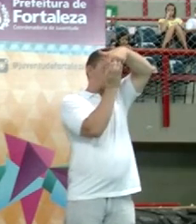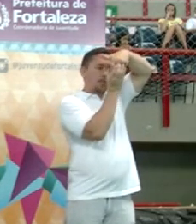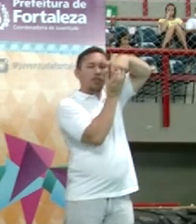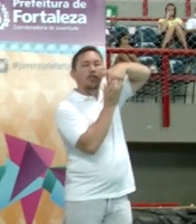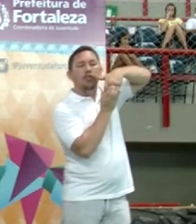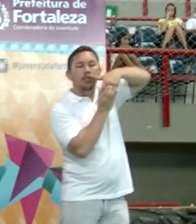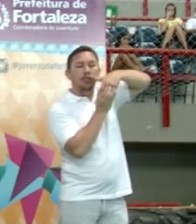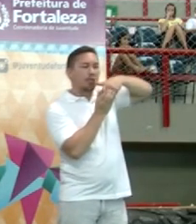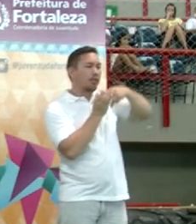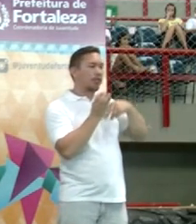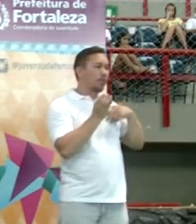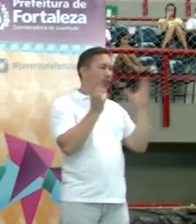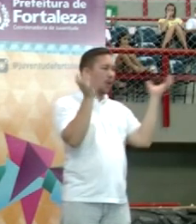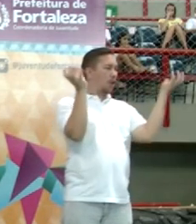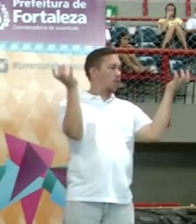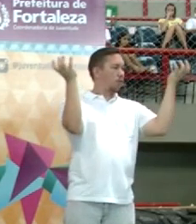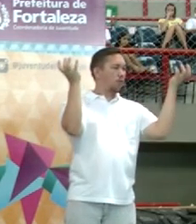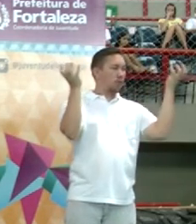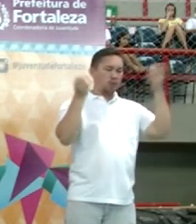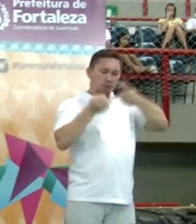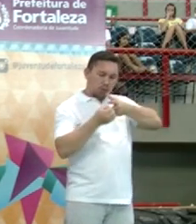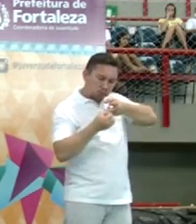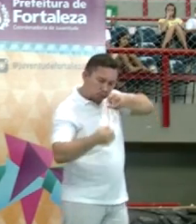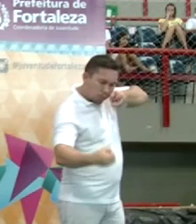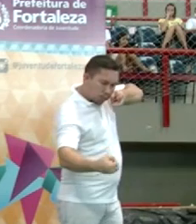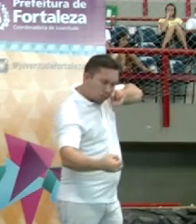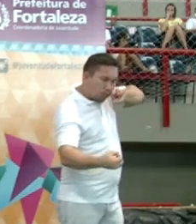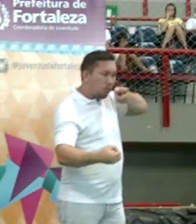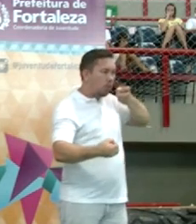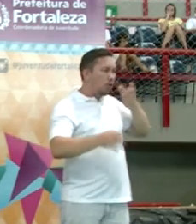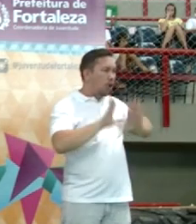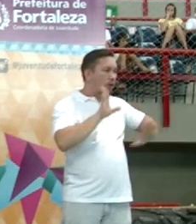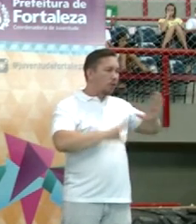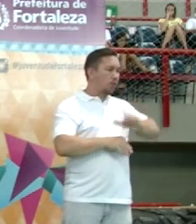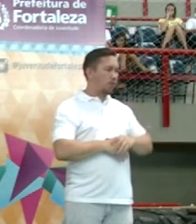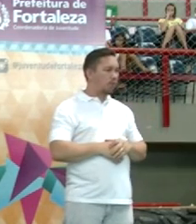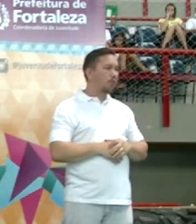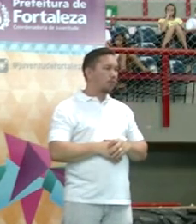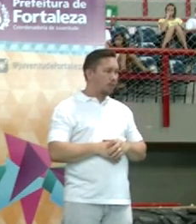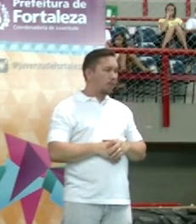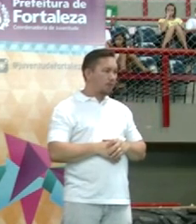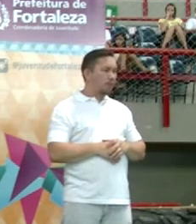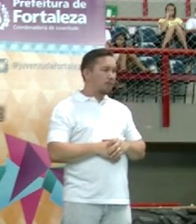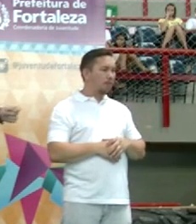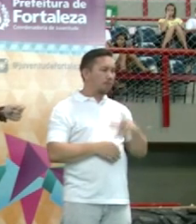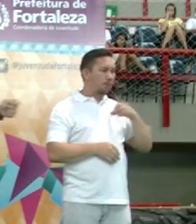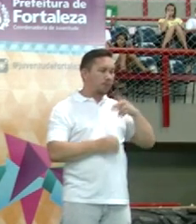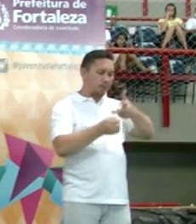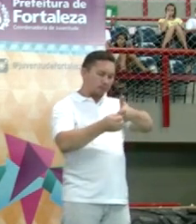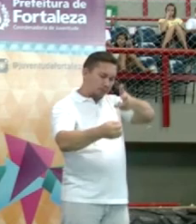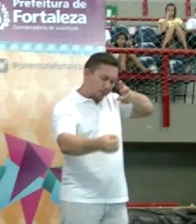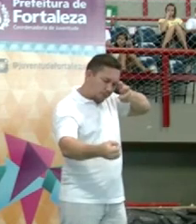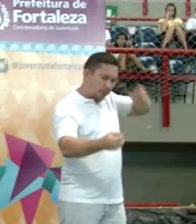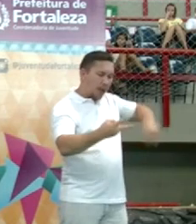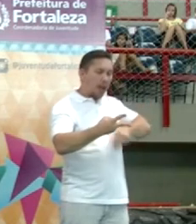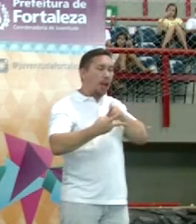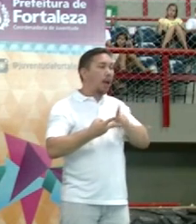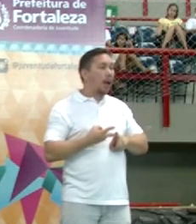cima, com as torres, protegendo. Agora, quais são as armas? Extremamente arcaicas, arco e flecha,